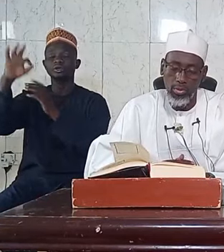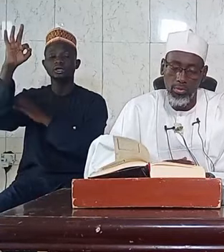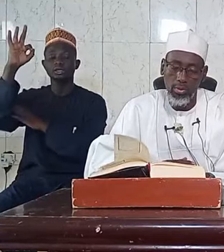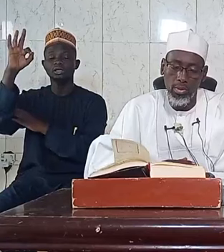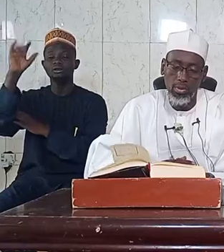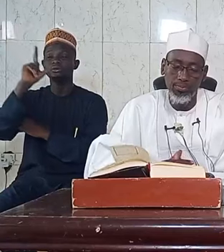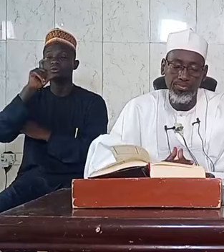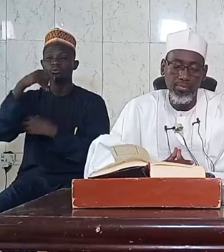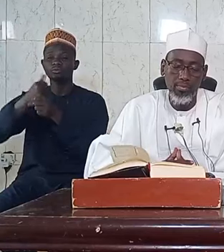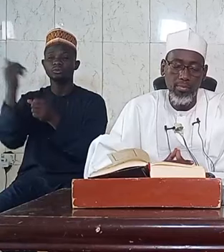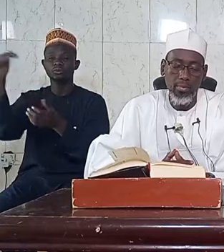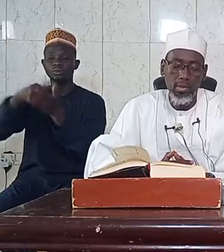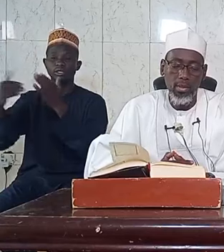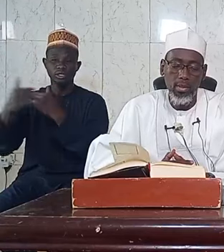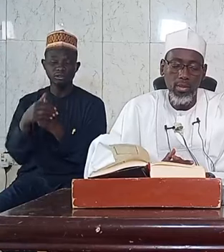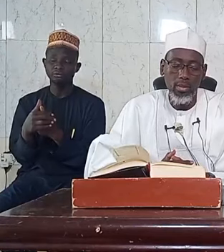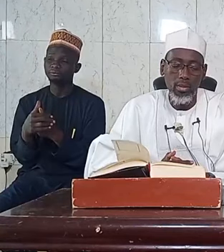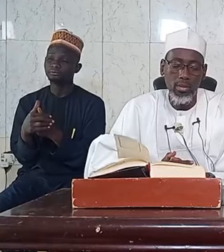مدكوكي وإنه